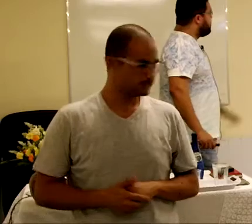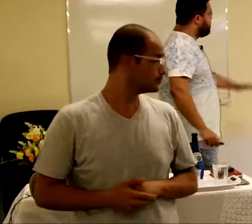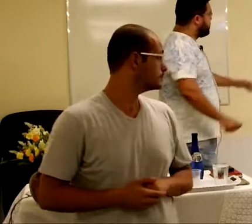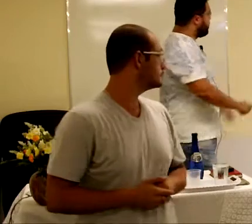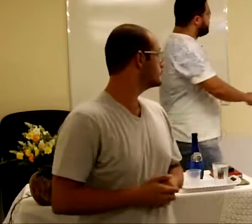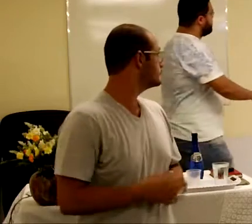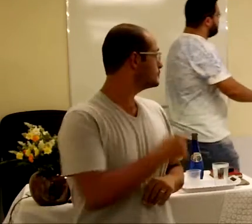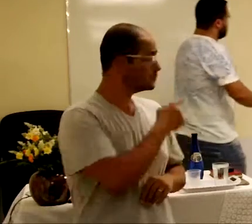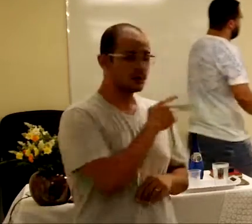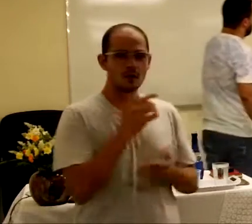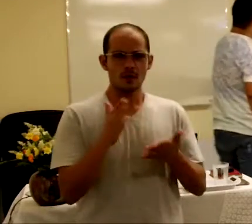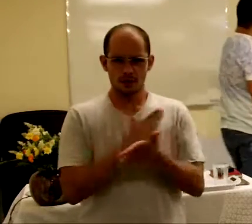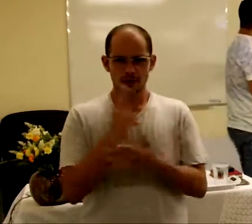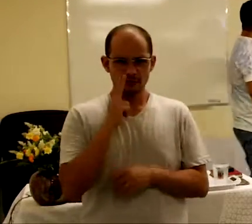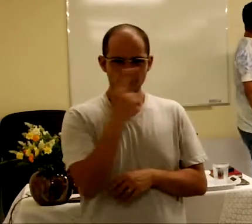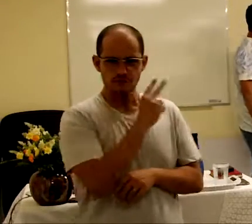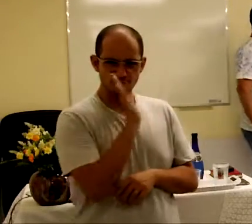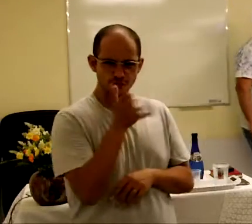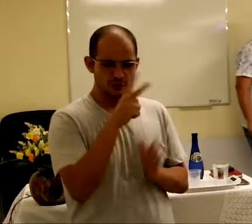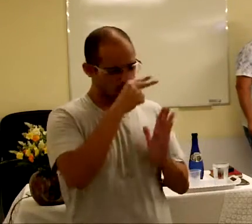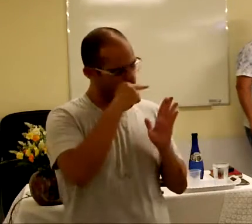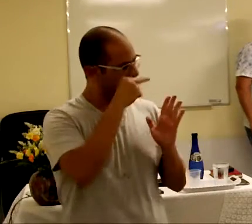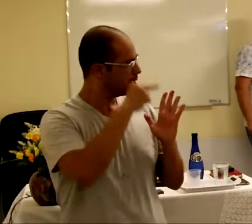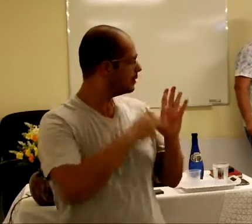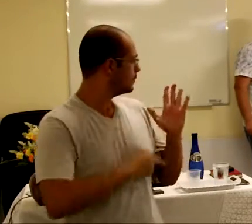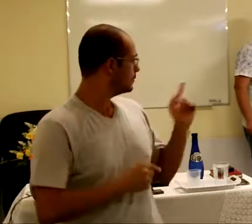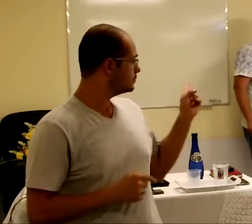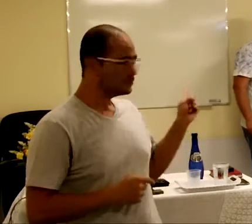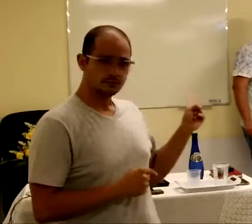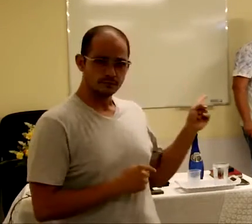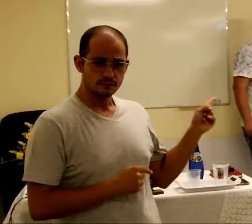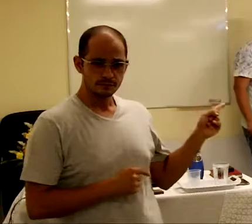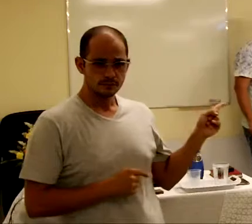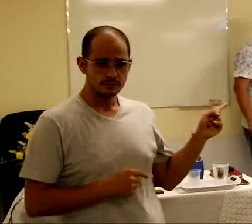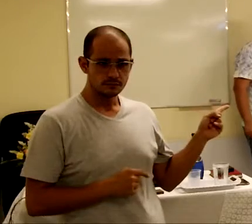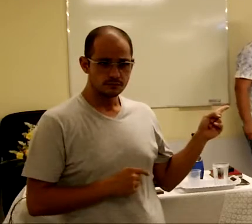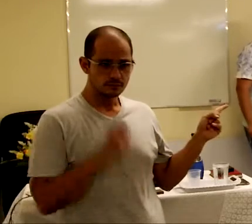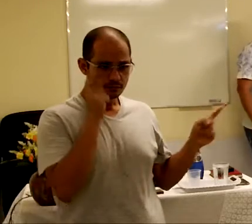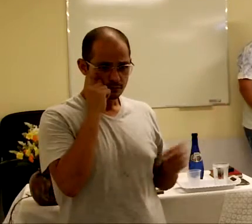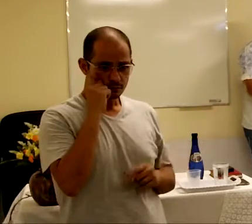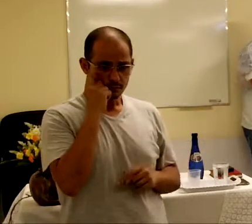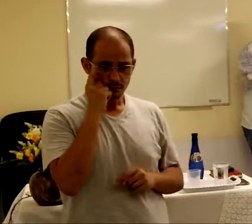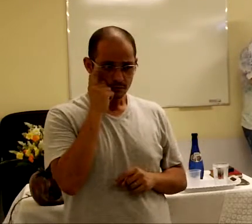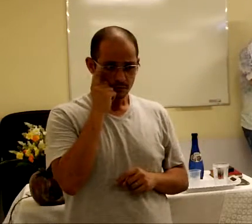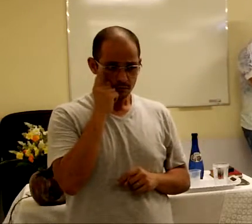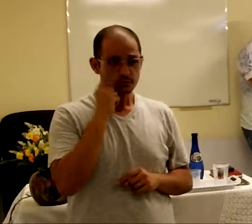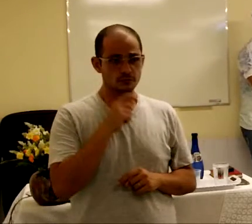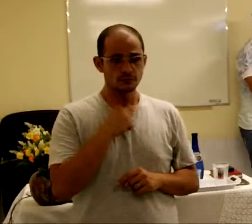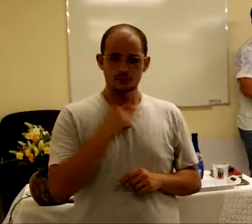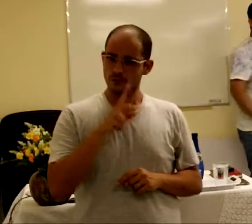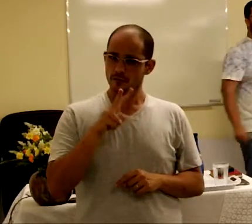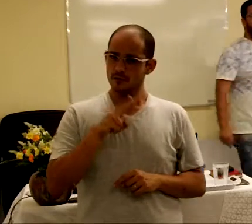Nesse livrinho aqui, alguém já leu esse livrinho aqui, gente? Instruções práticas sobre as manifestações espíritas? Alguém já leu?